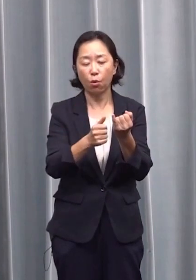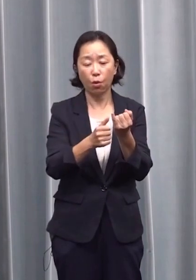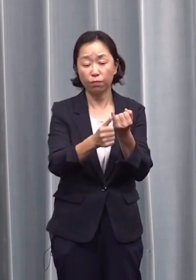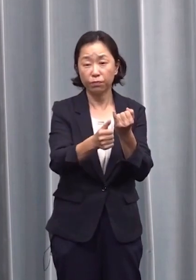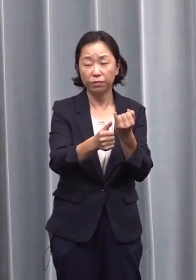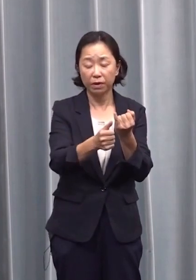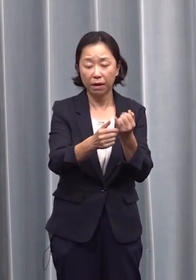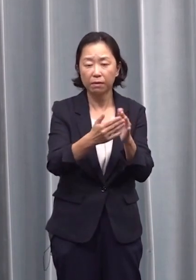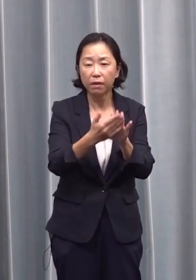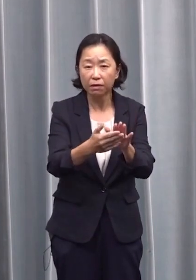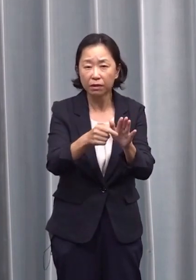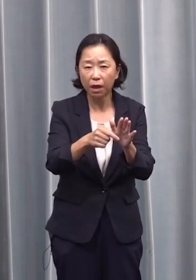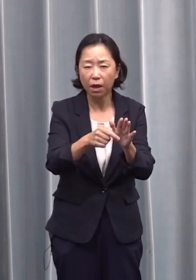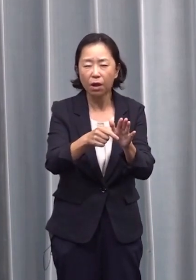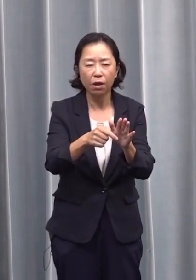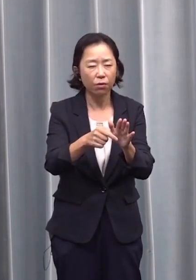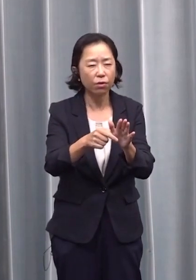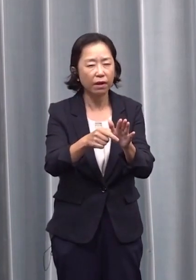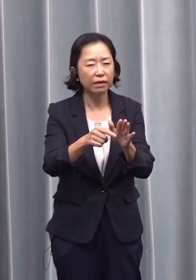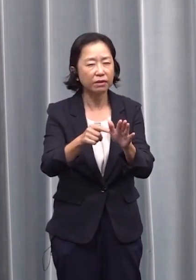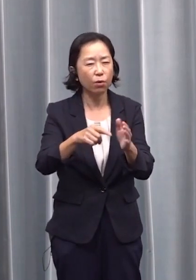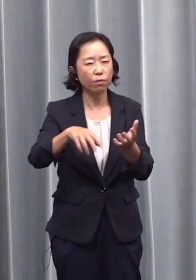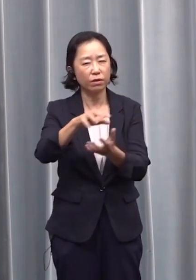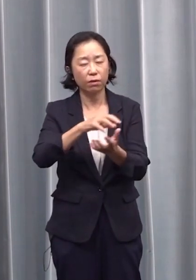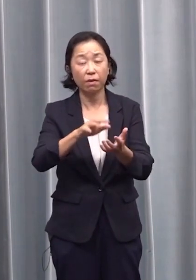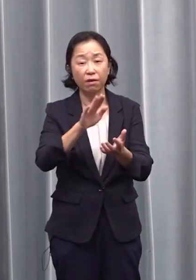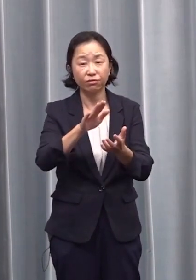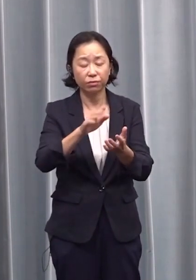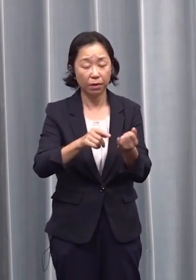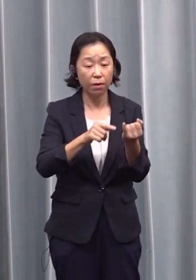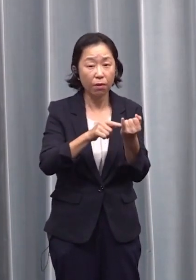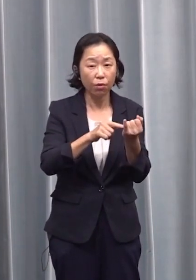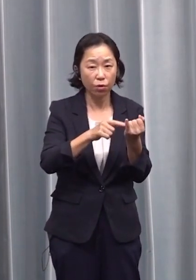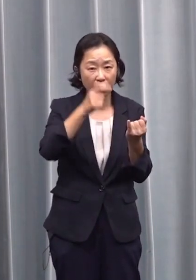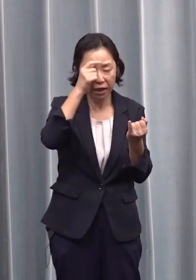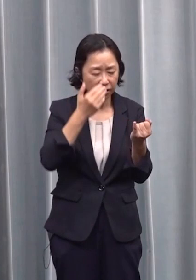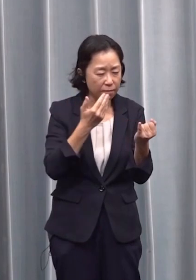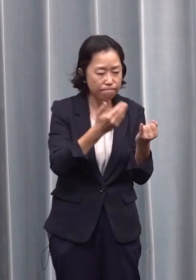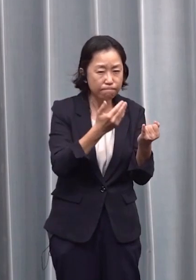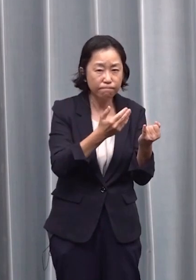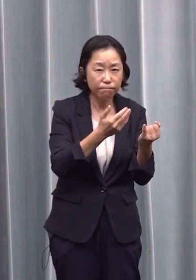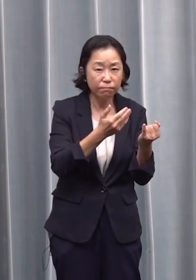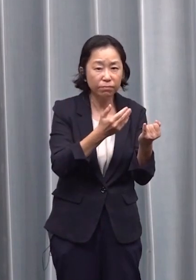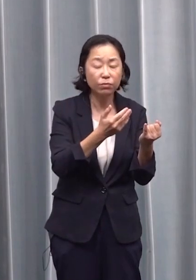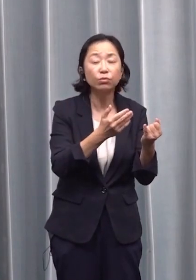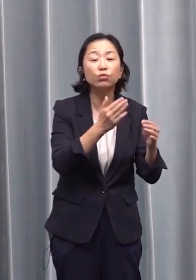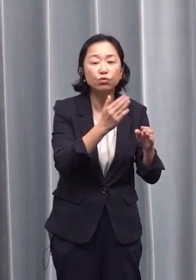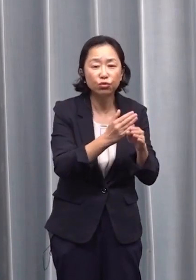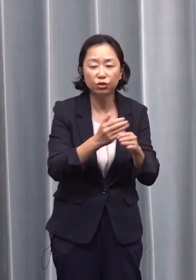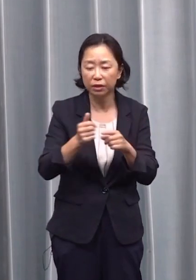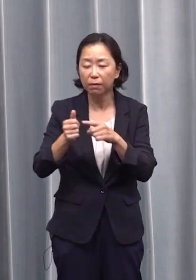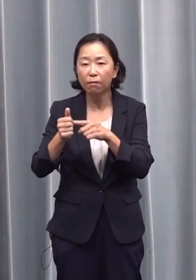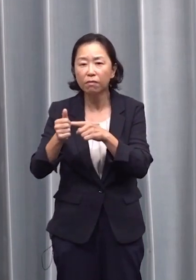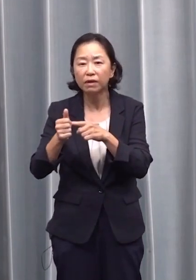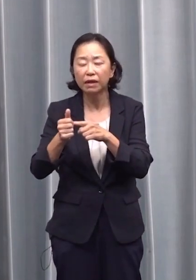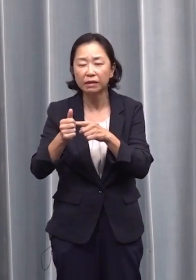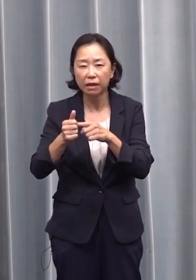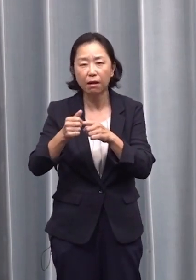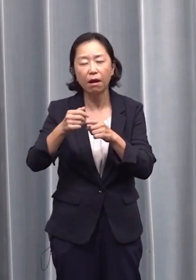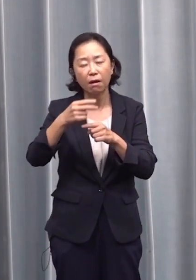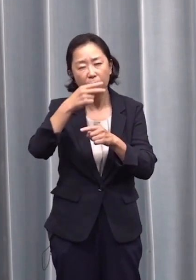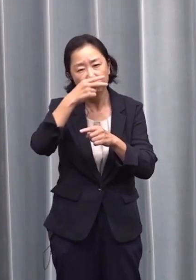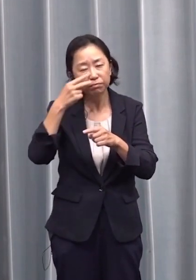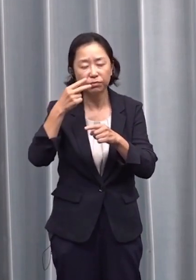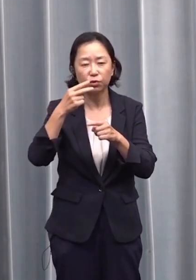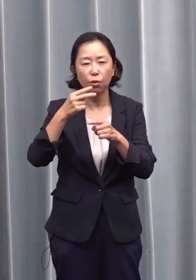査への介入したのではないかとか、それからですね、この妻の取り調べ最中にデリヘル嬢を呼んでいたのではないか、それからまあ現在で